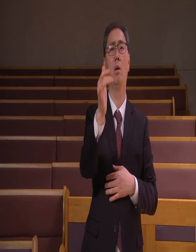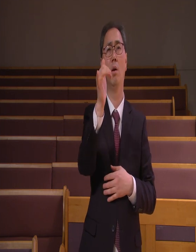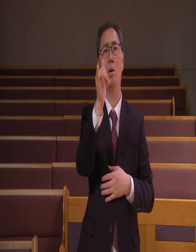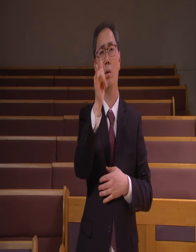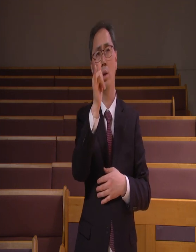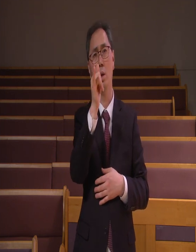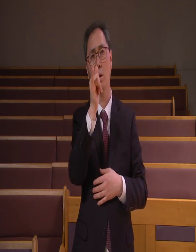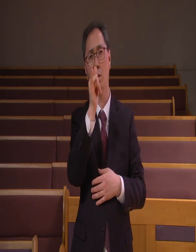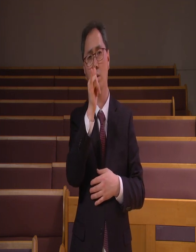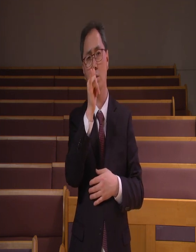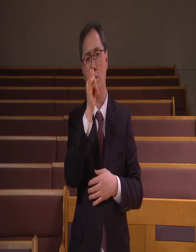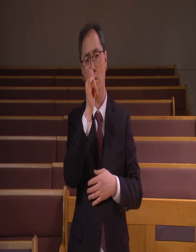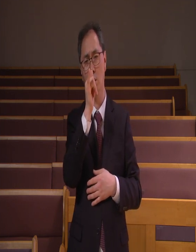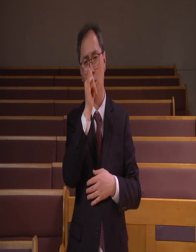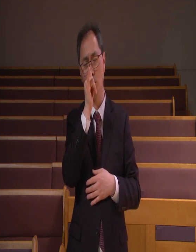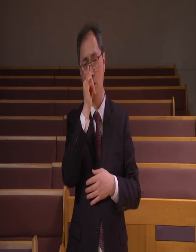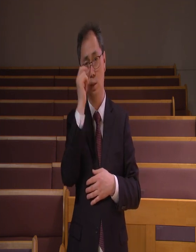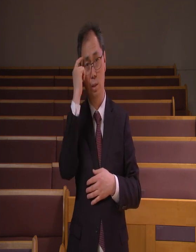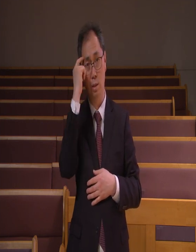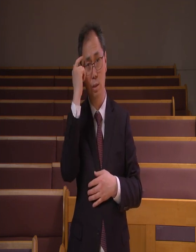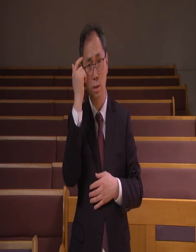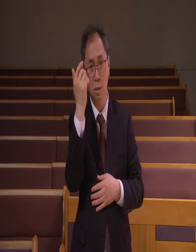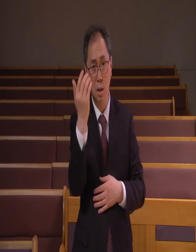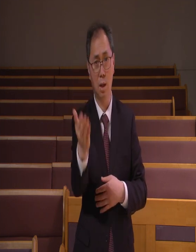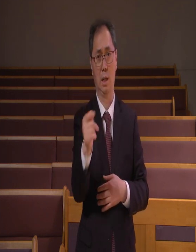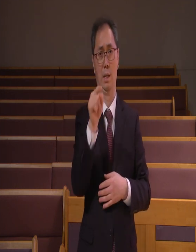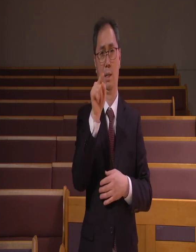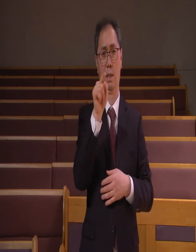거기 너